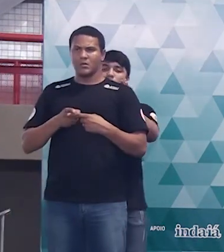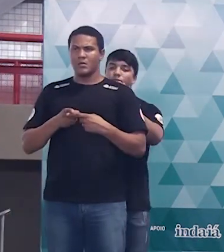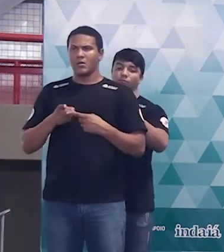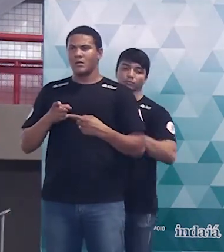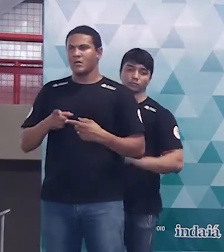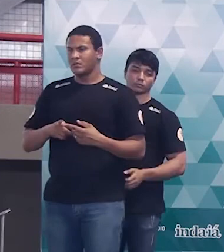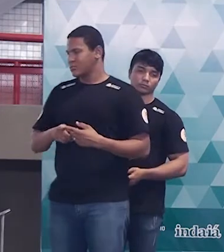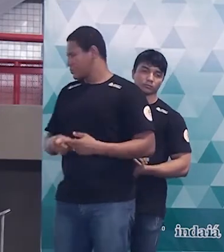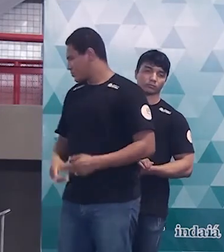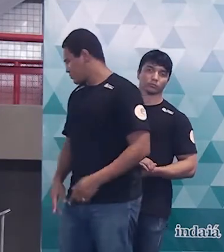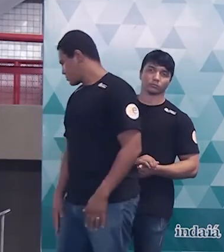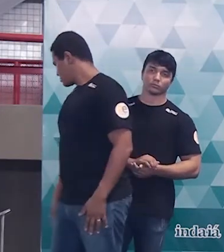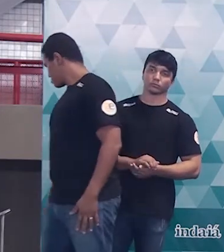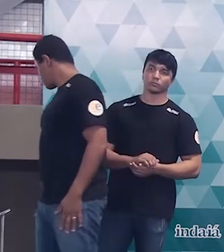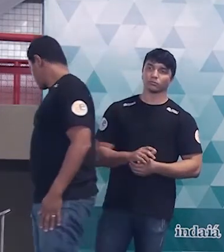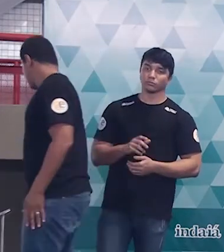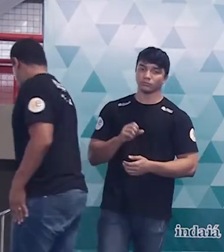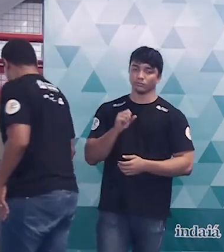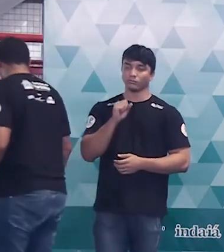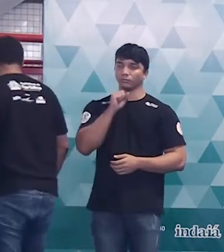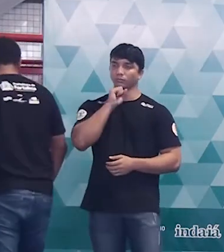tem situação que se você